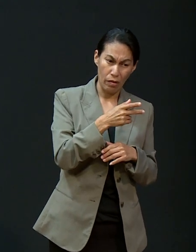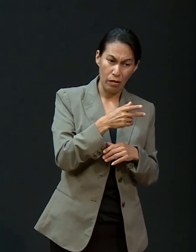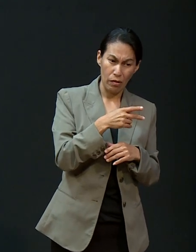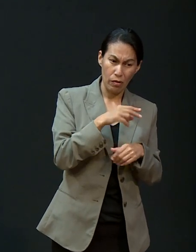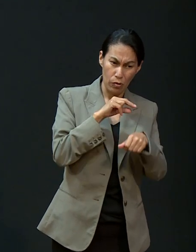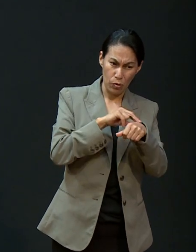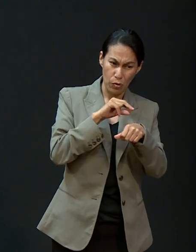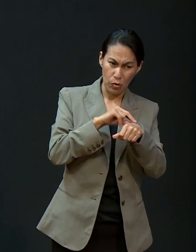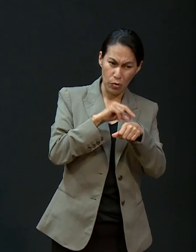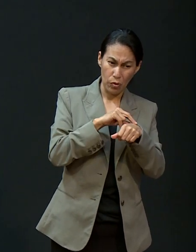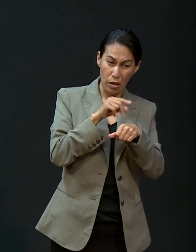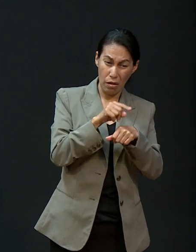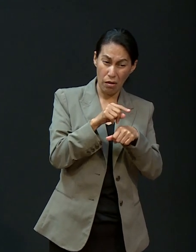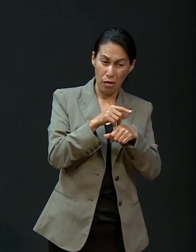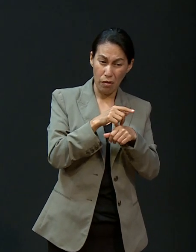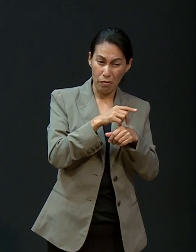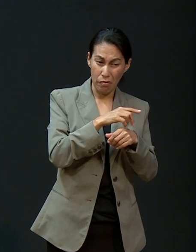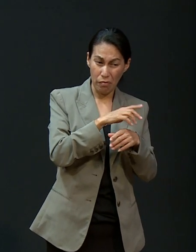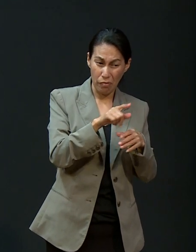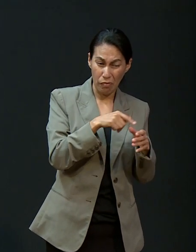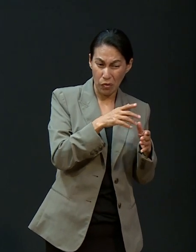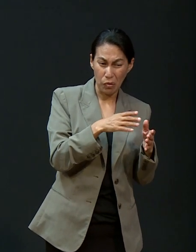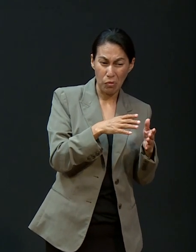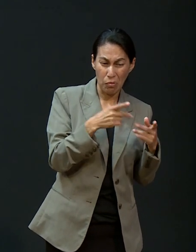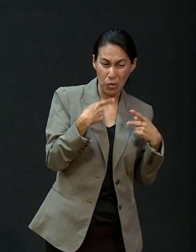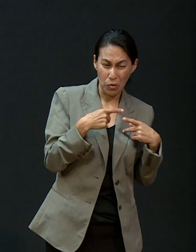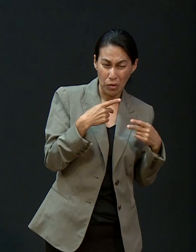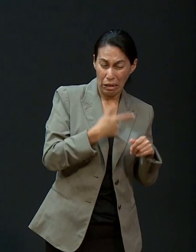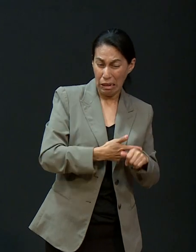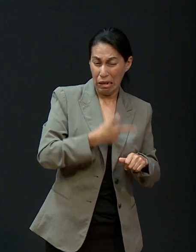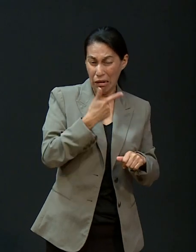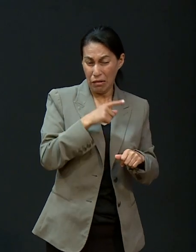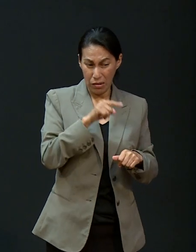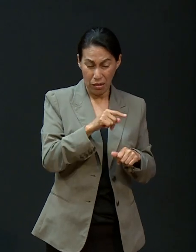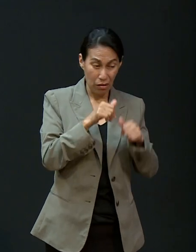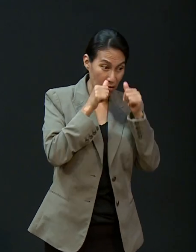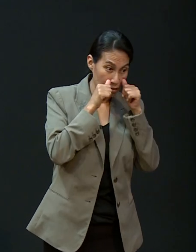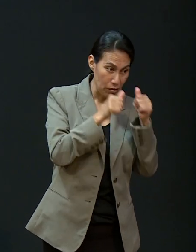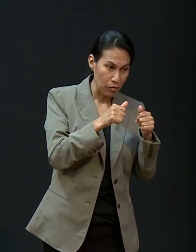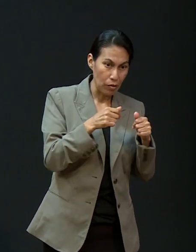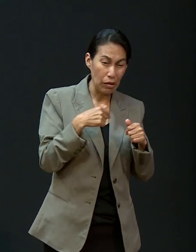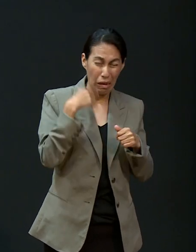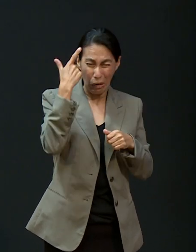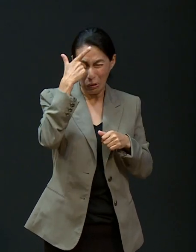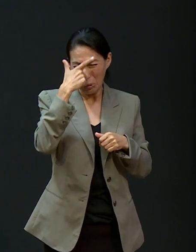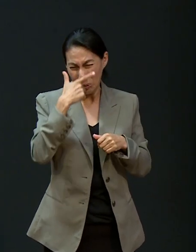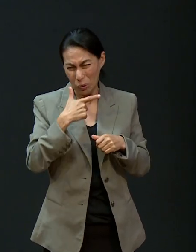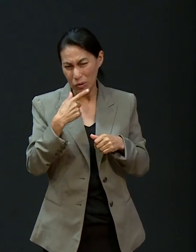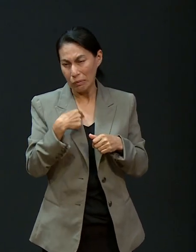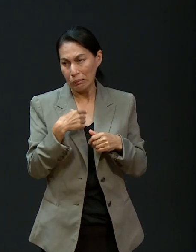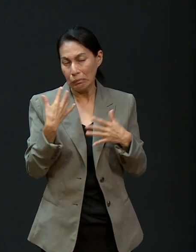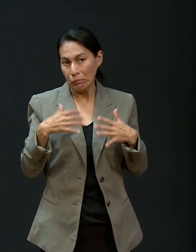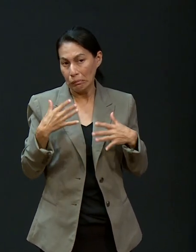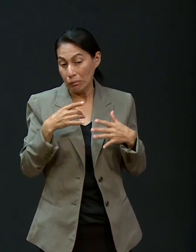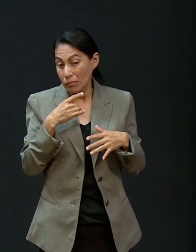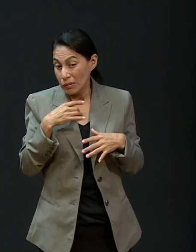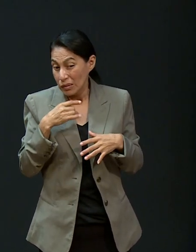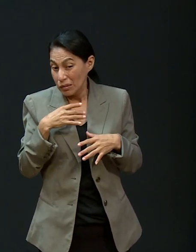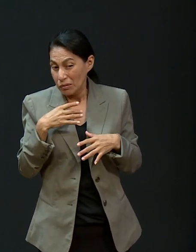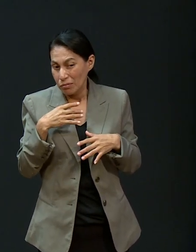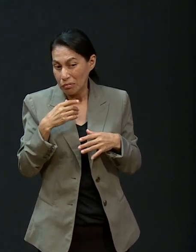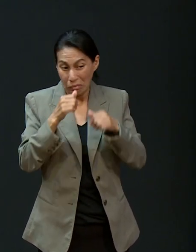Y yo, entonces, él estaba de guardia en cuidados intensivos, y ya era noche, mea noche, yo pensé, no me va a atender.